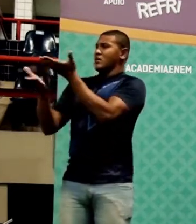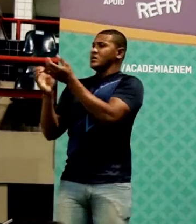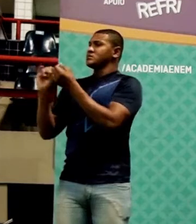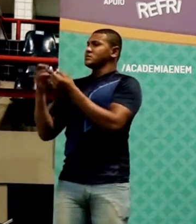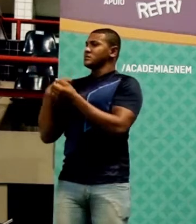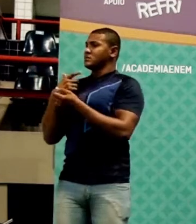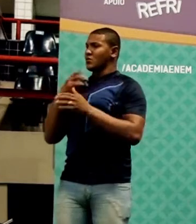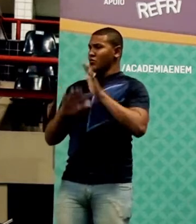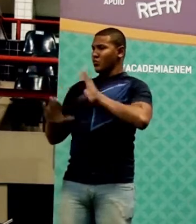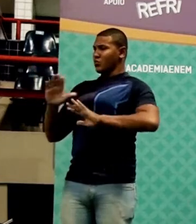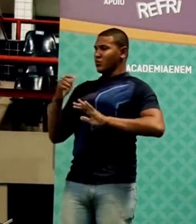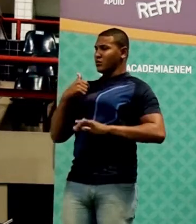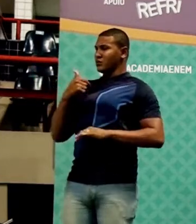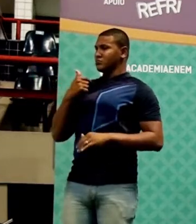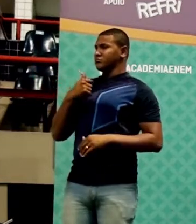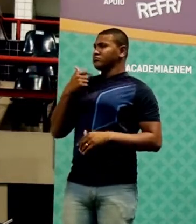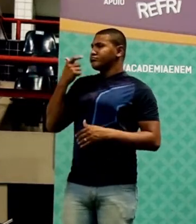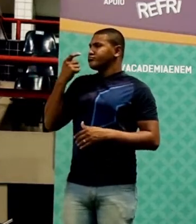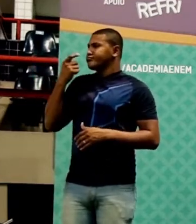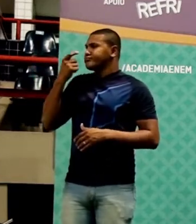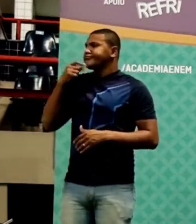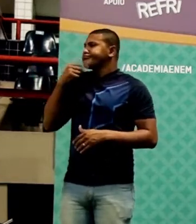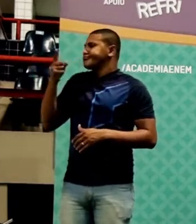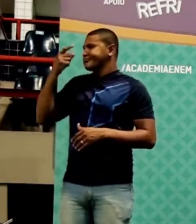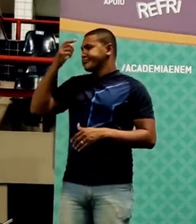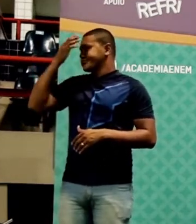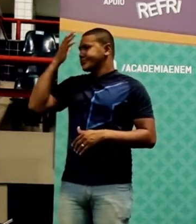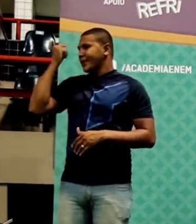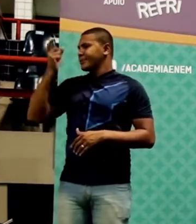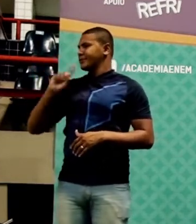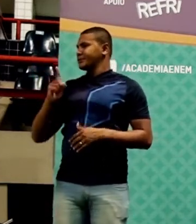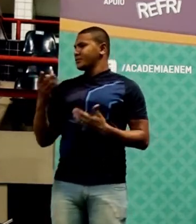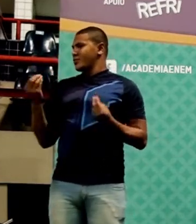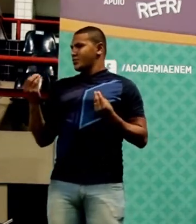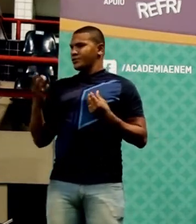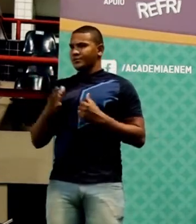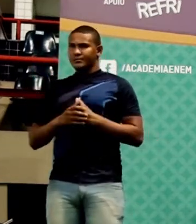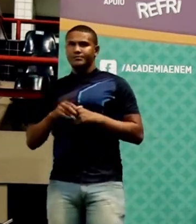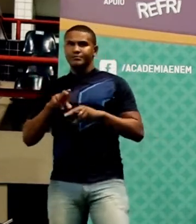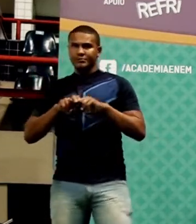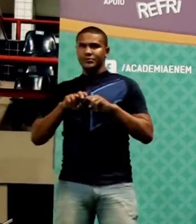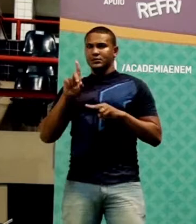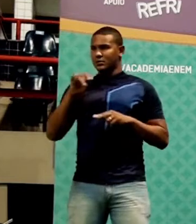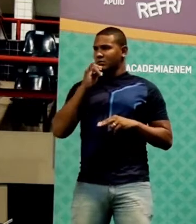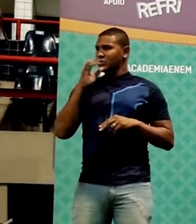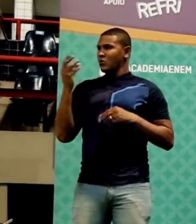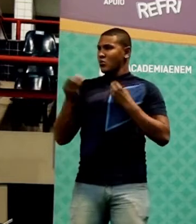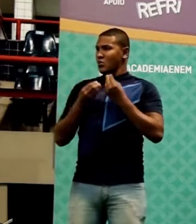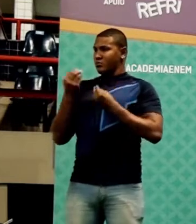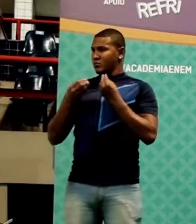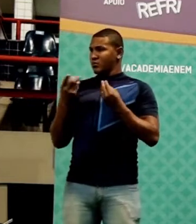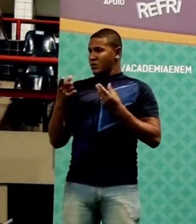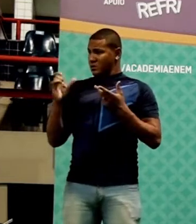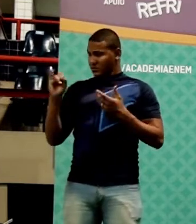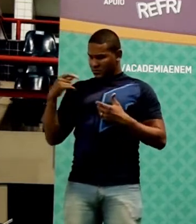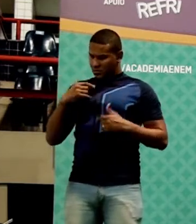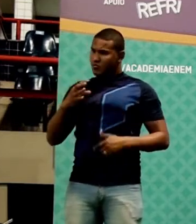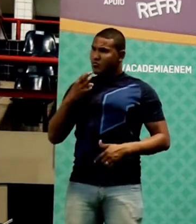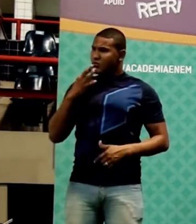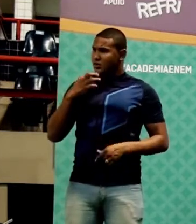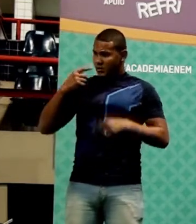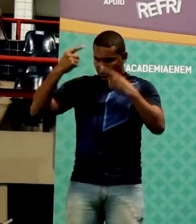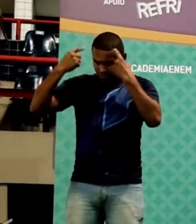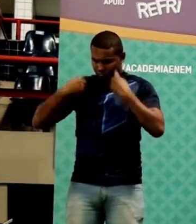Então é importante que você tenha alguma coisa para poder dar, que você se conheça. Tudo parte